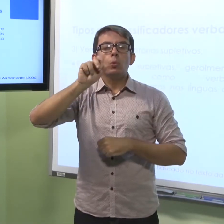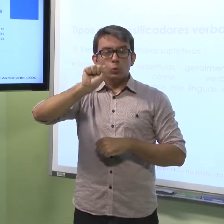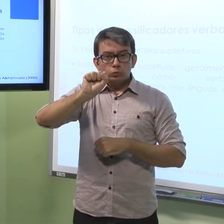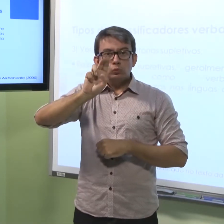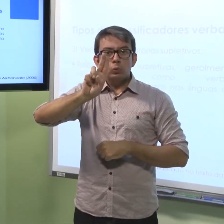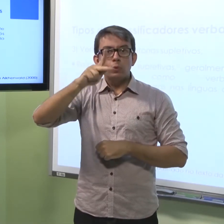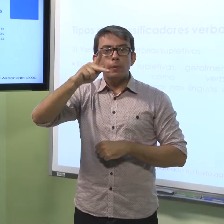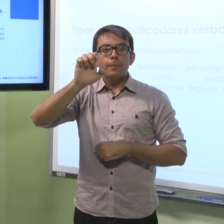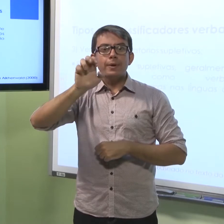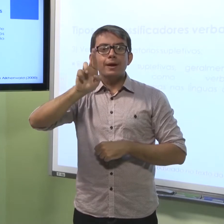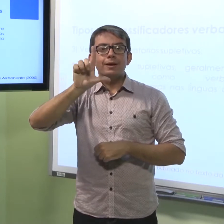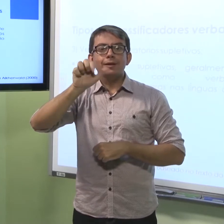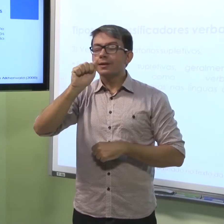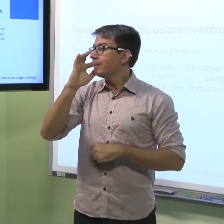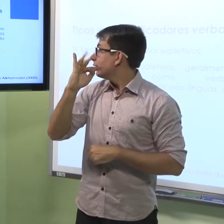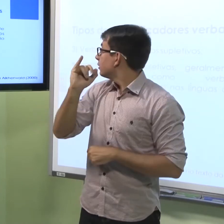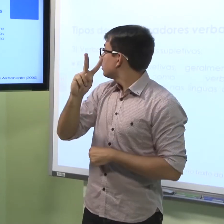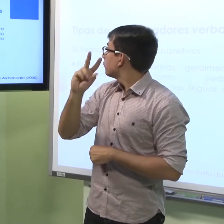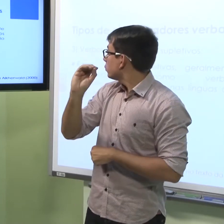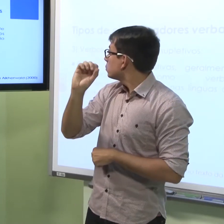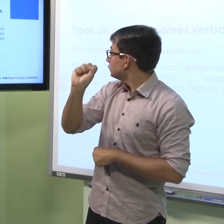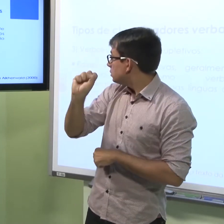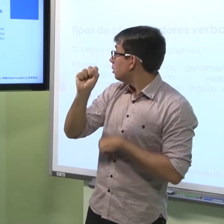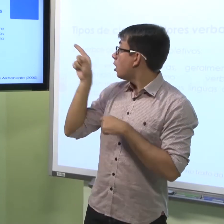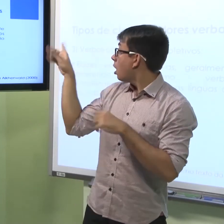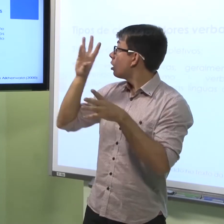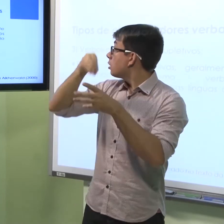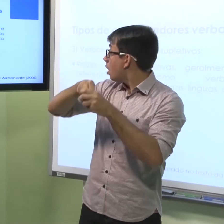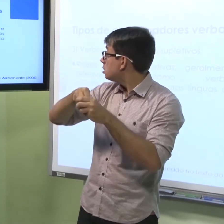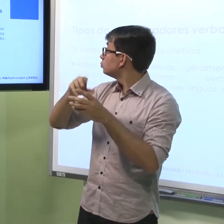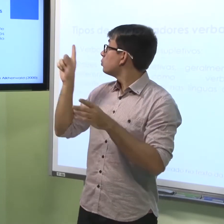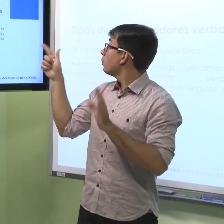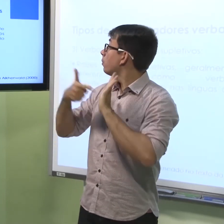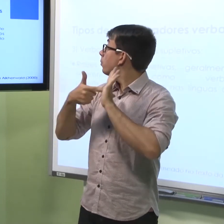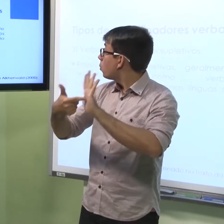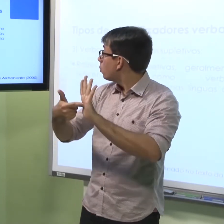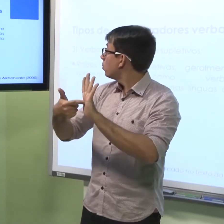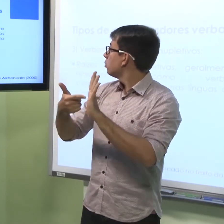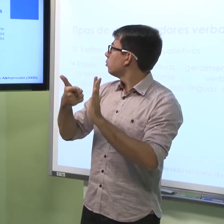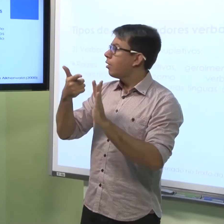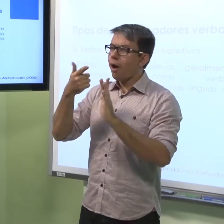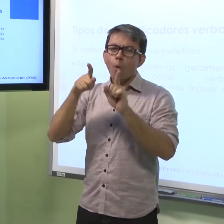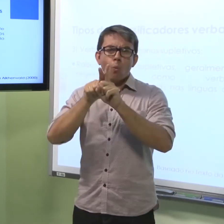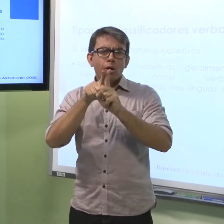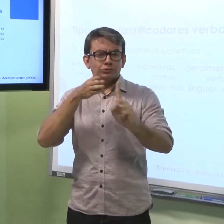que ele é referenciado como um supletivo.